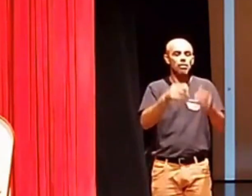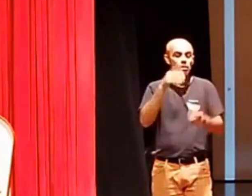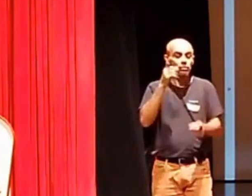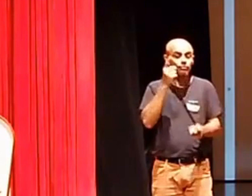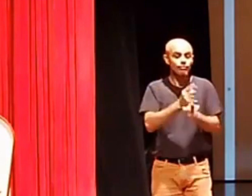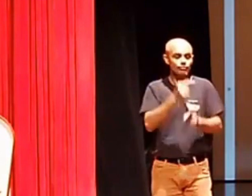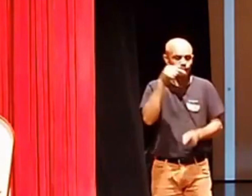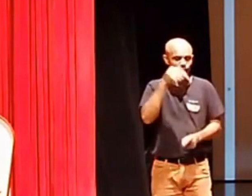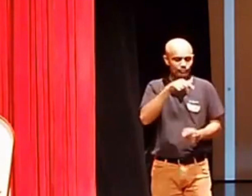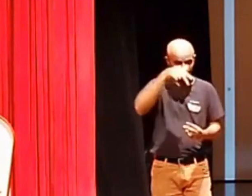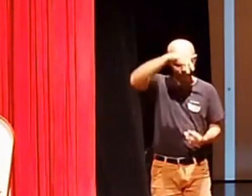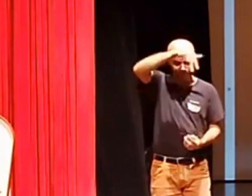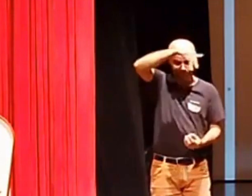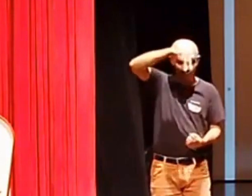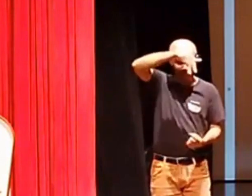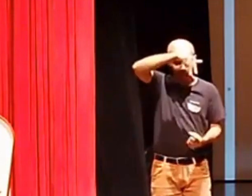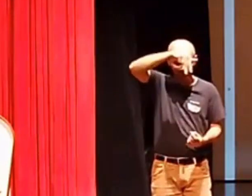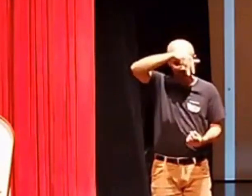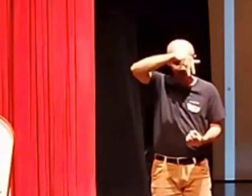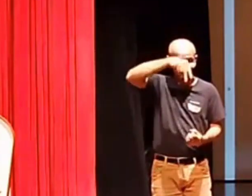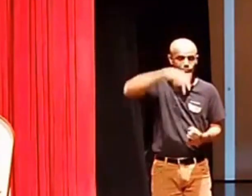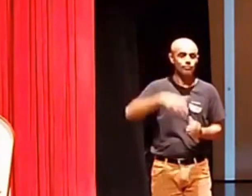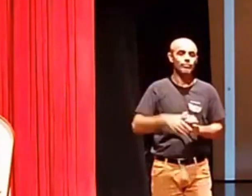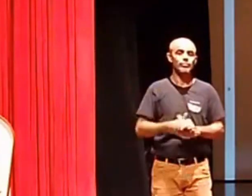condição que vai se apresentando ali.